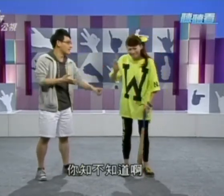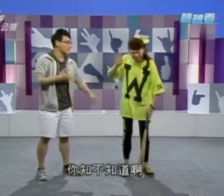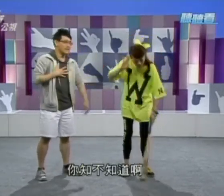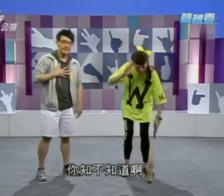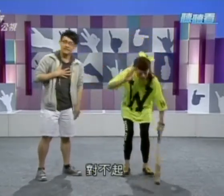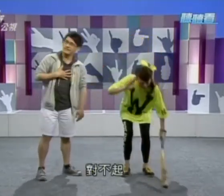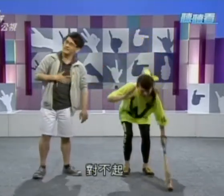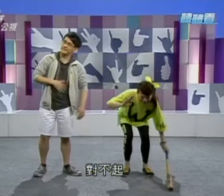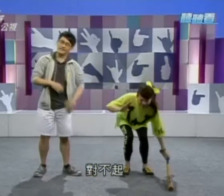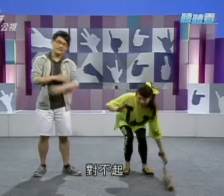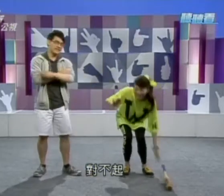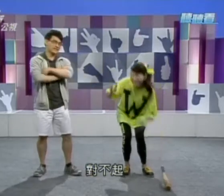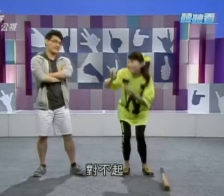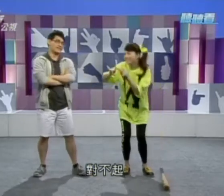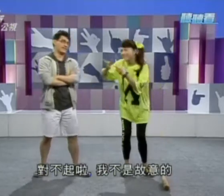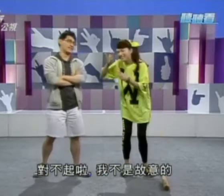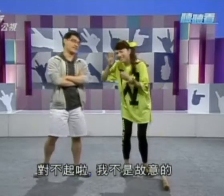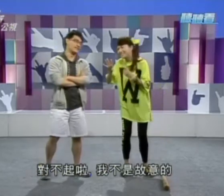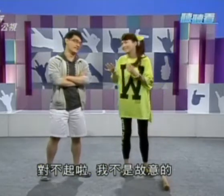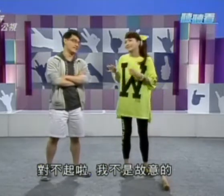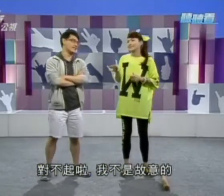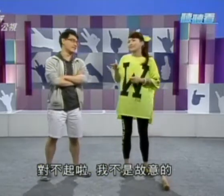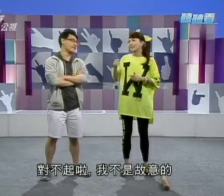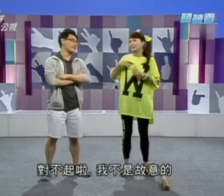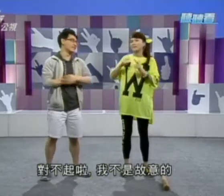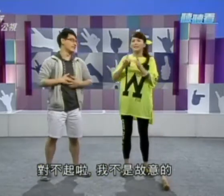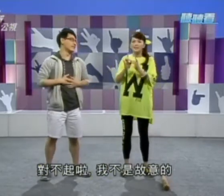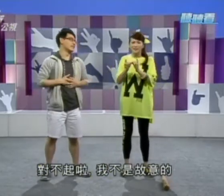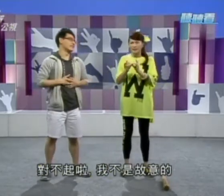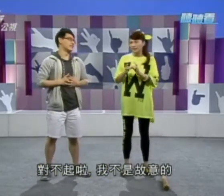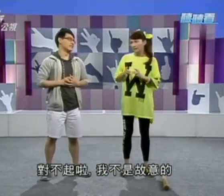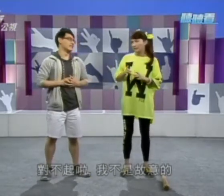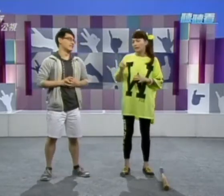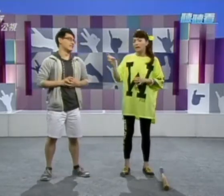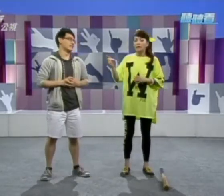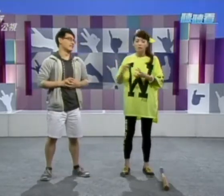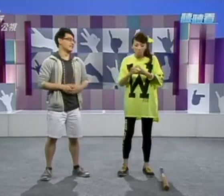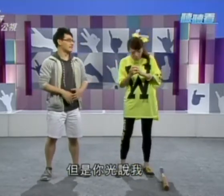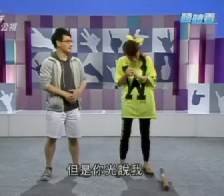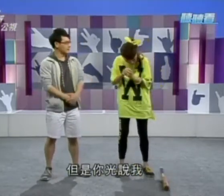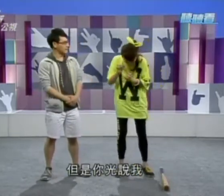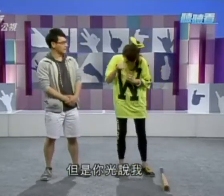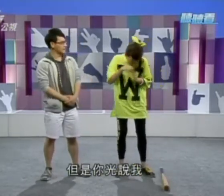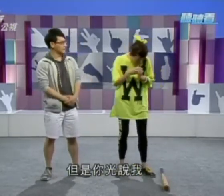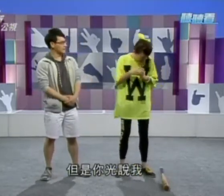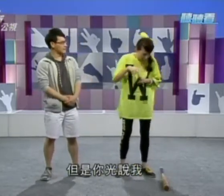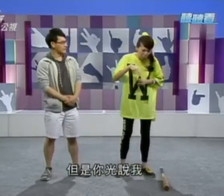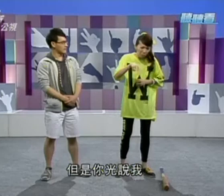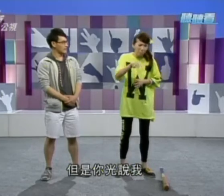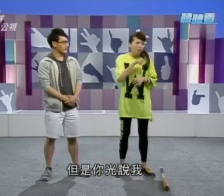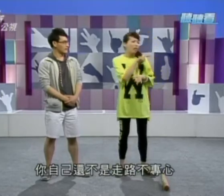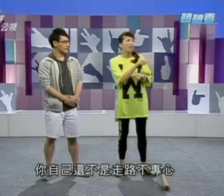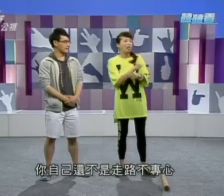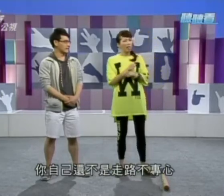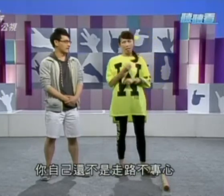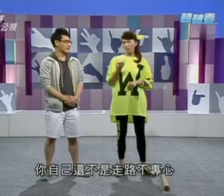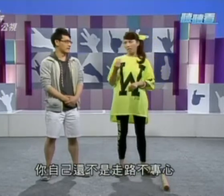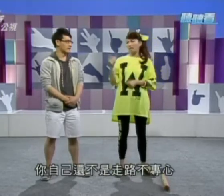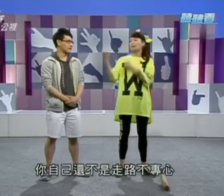哎呀，对不起，对不起啦，我不是故意的。但是你光说我，你自己还不是走路不